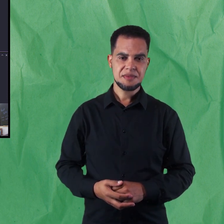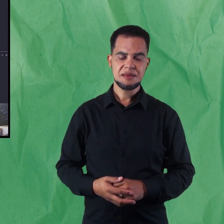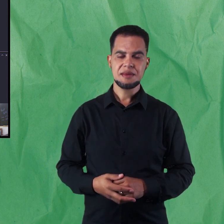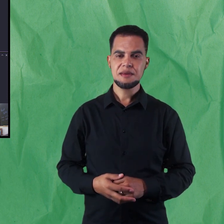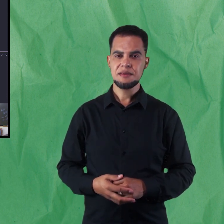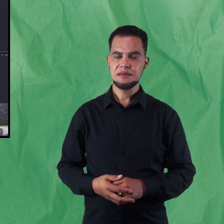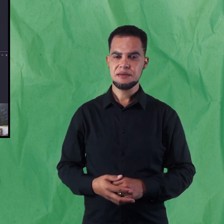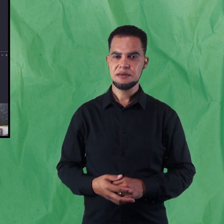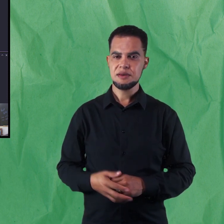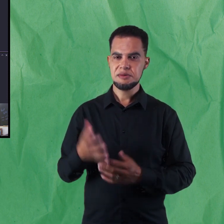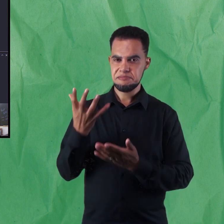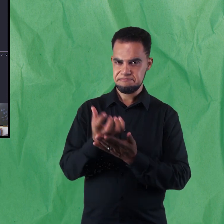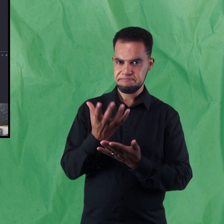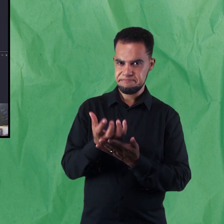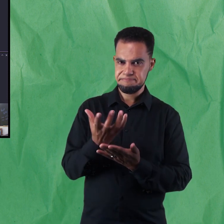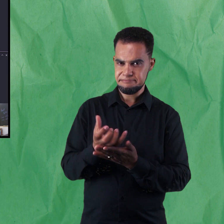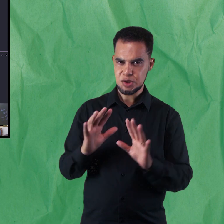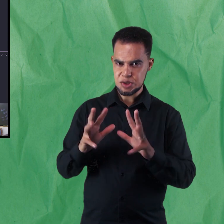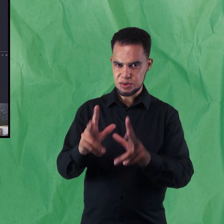ser carregado.